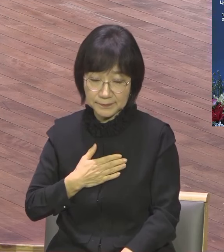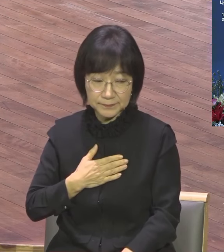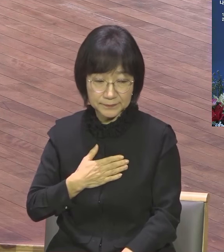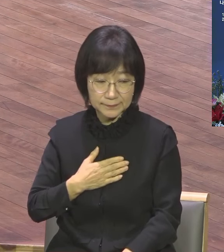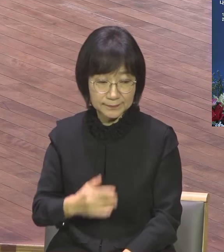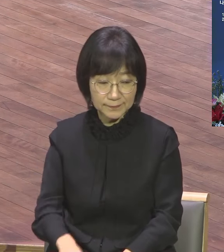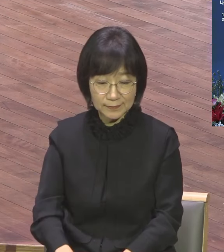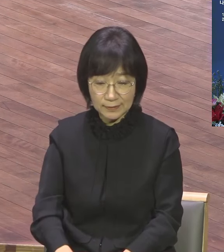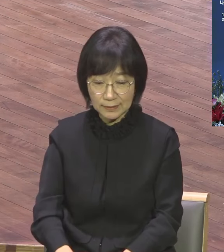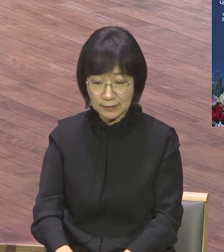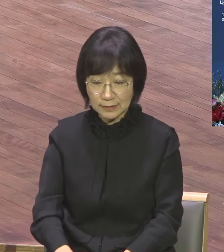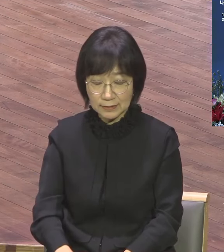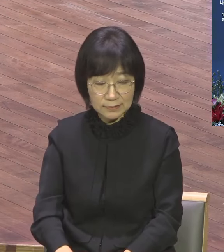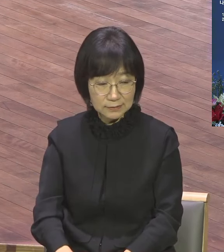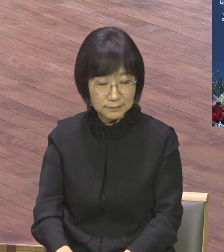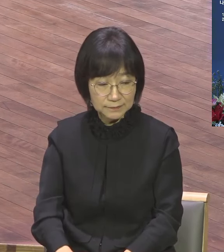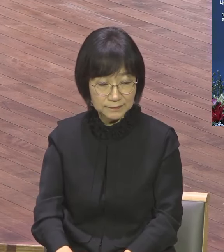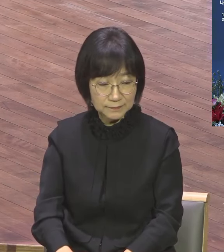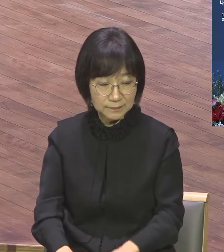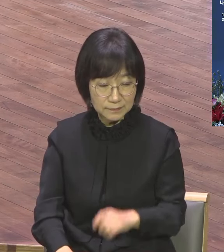신앙에 대한 우리의 고백을